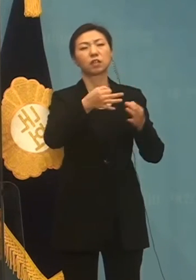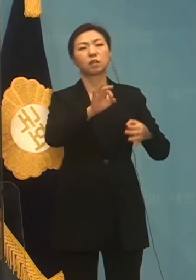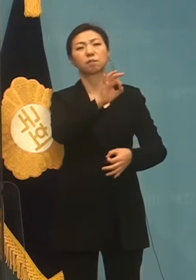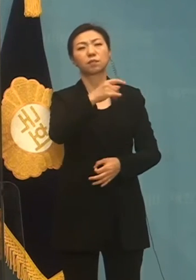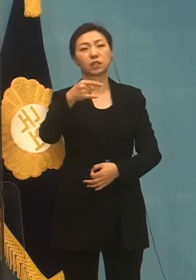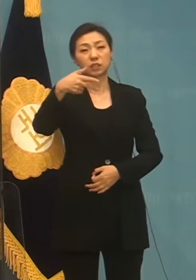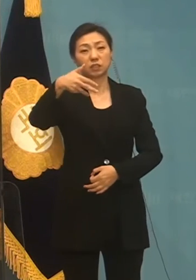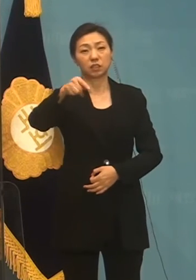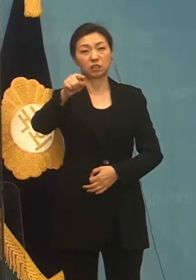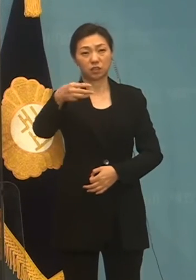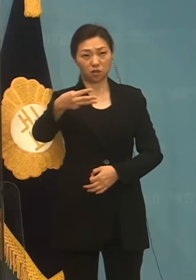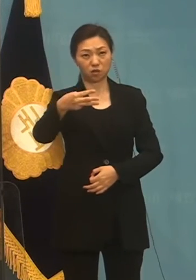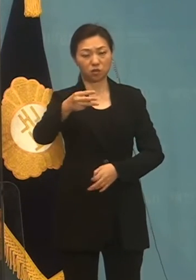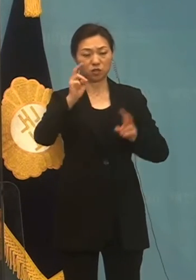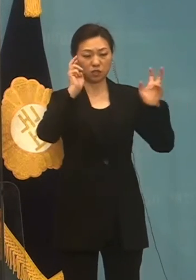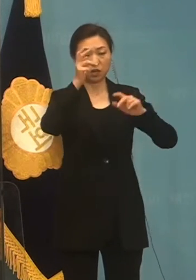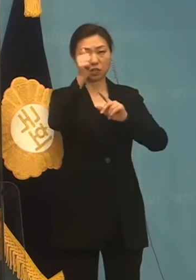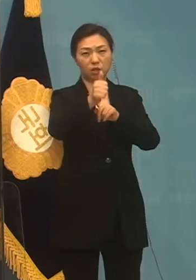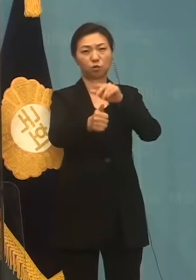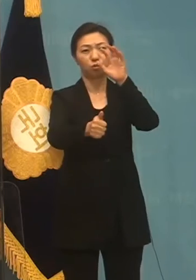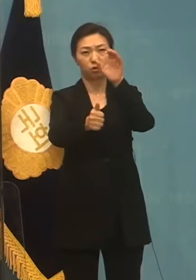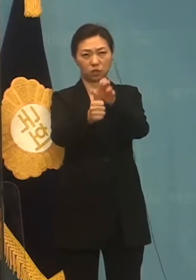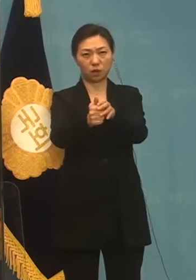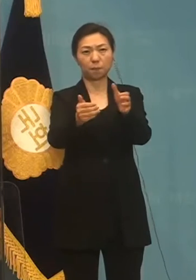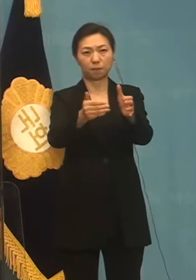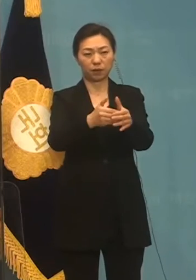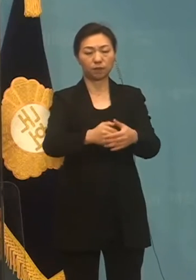임명 제청했다.